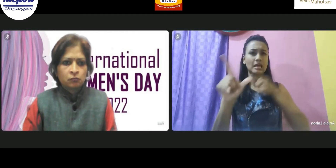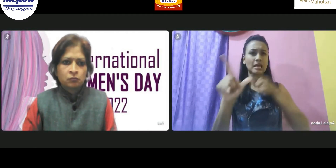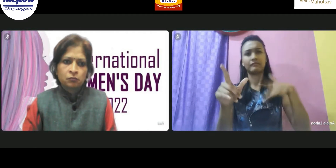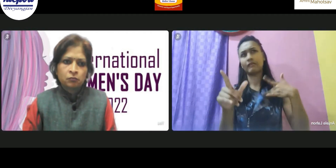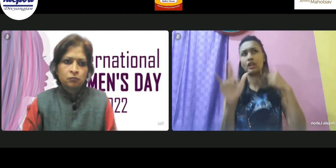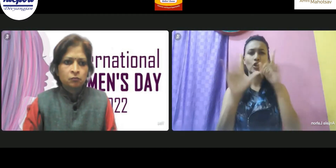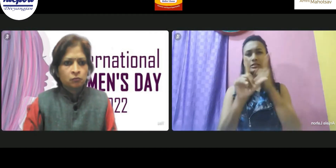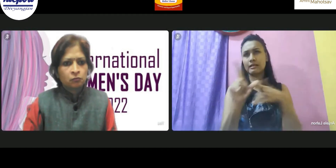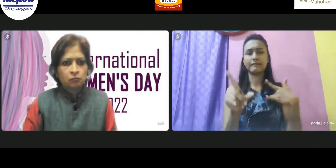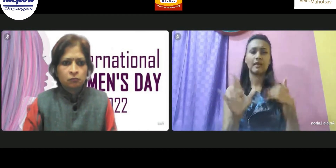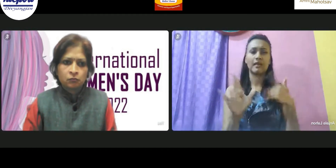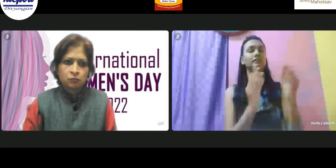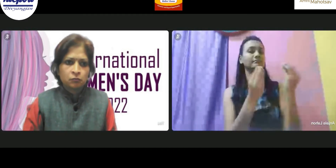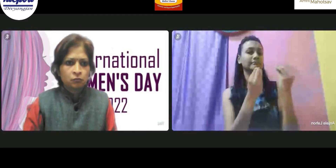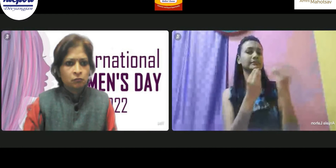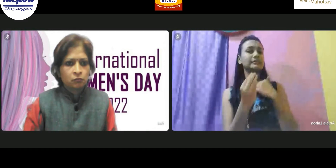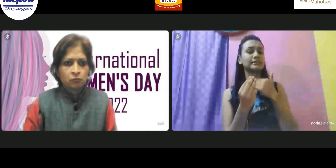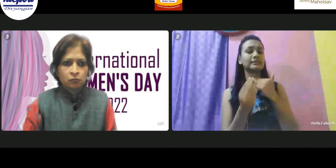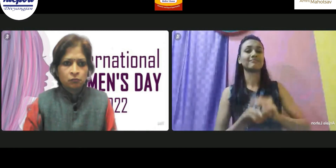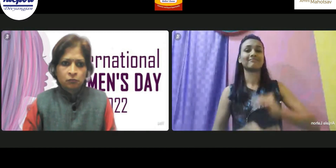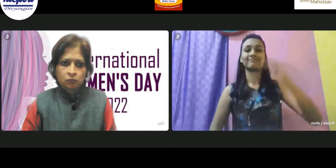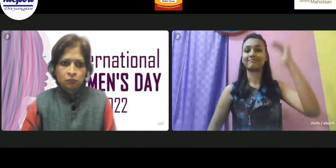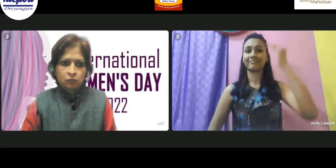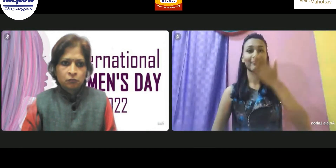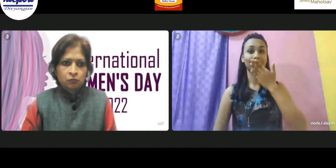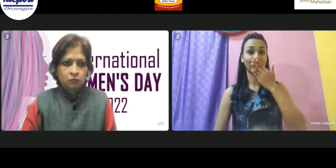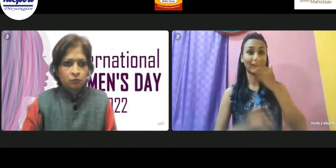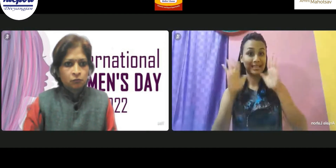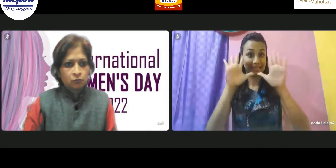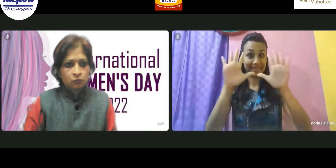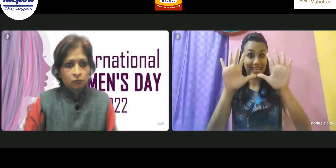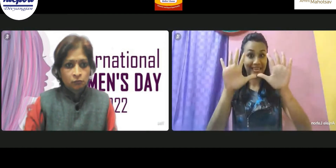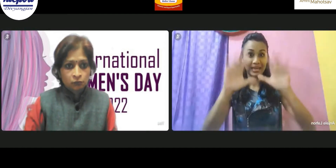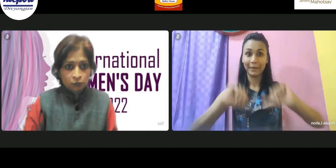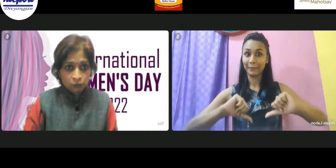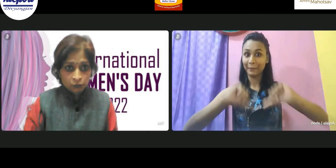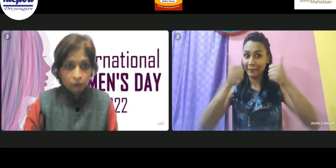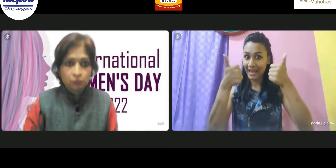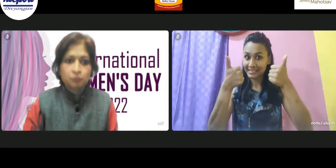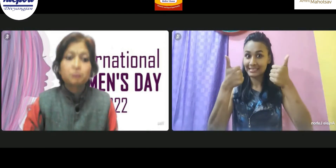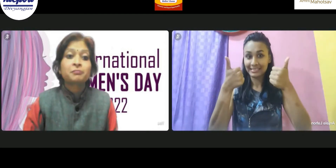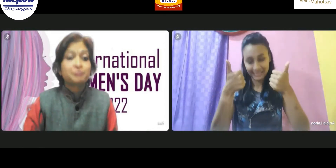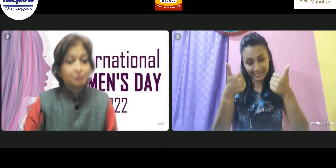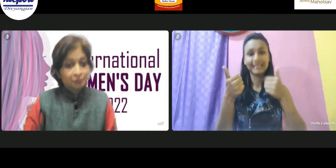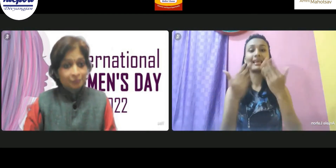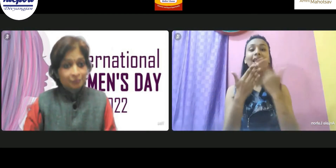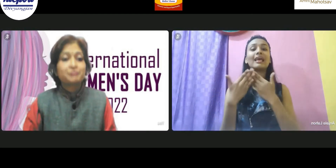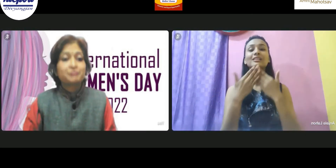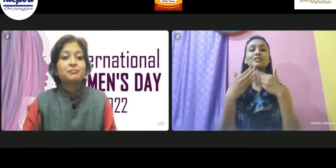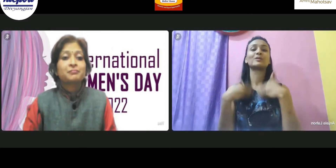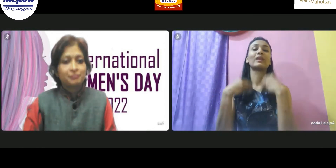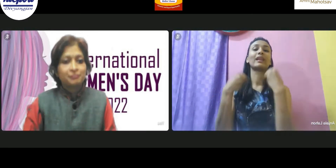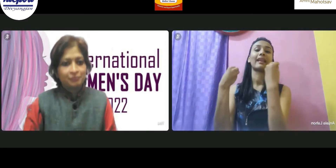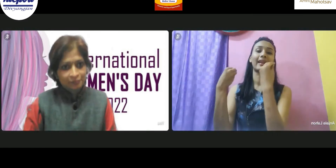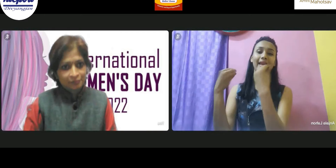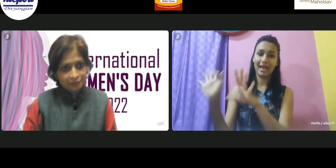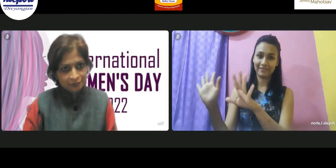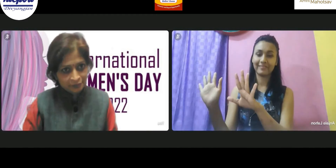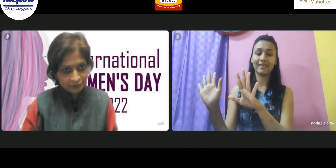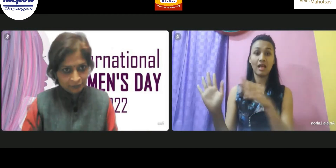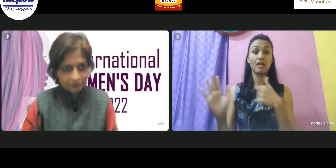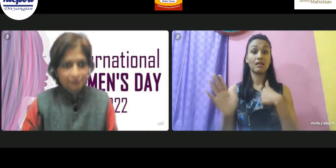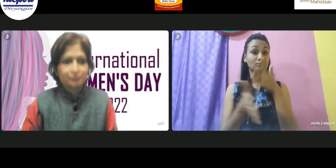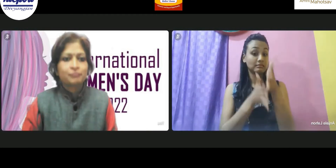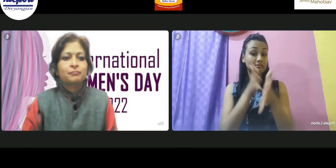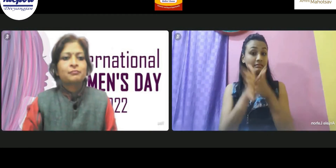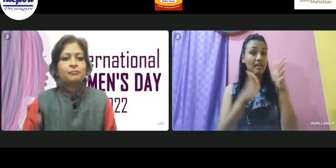साल वहीं पर पढ़ाई की। ठीक है, और मैं क्लास 10th पास हो गई। उसके बाद मैंने वो स्कूल